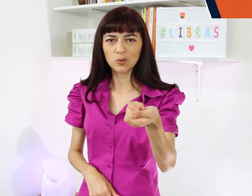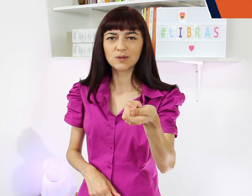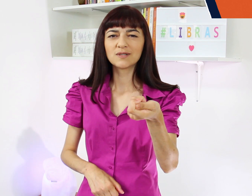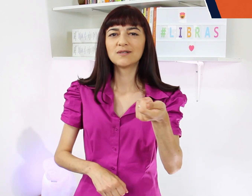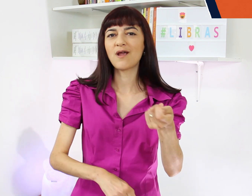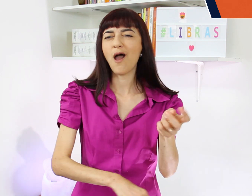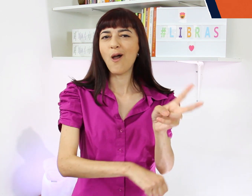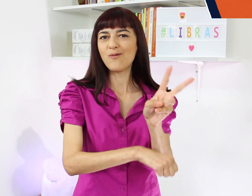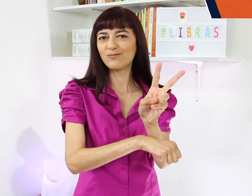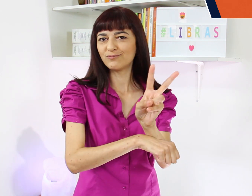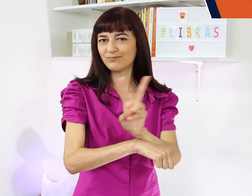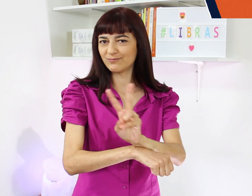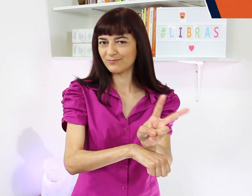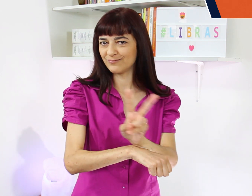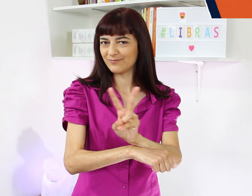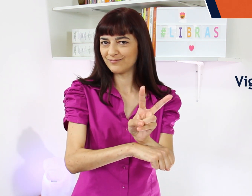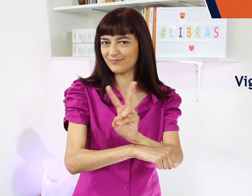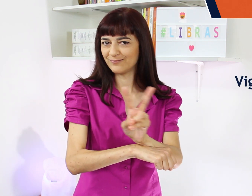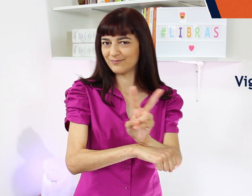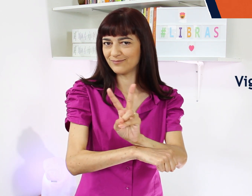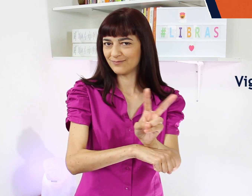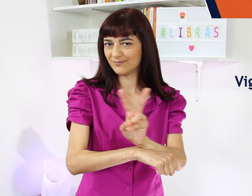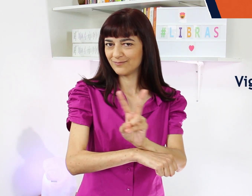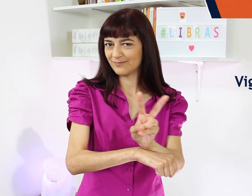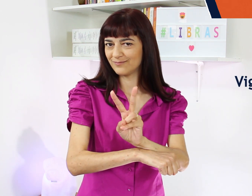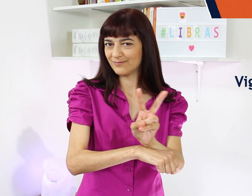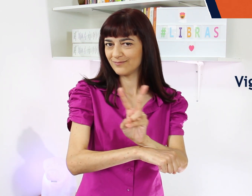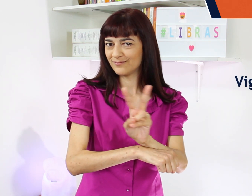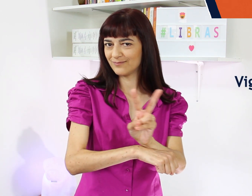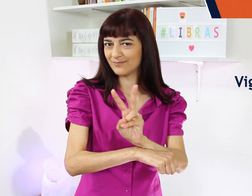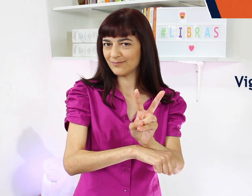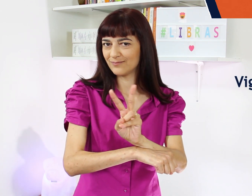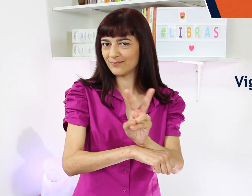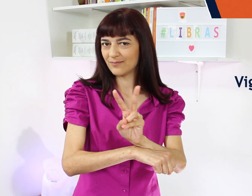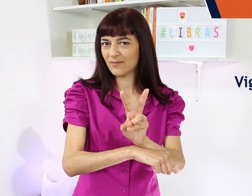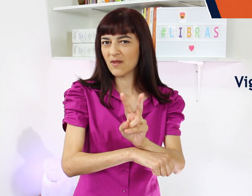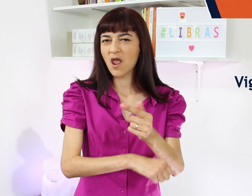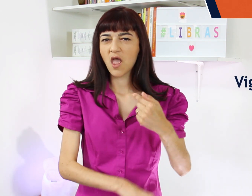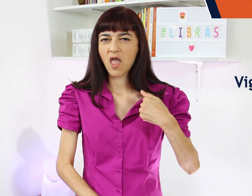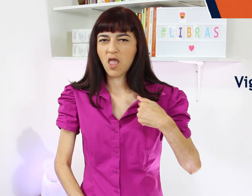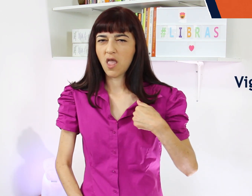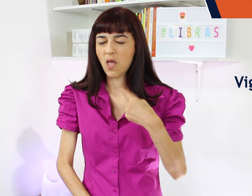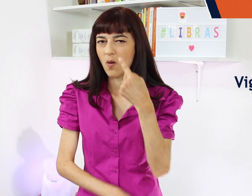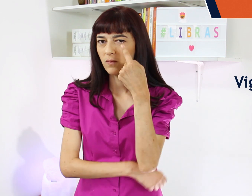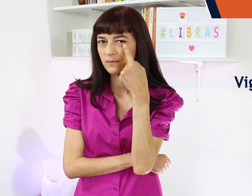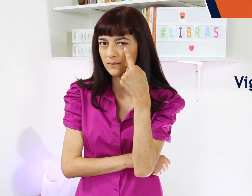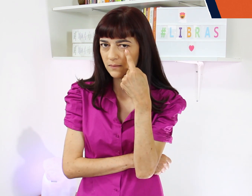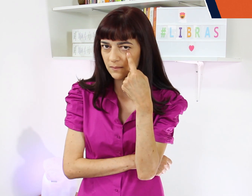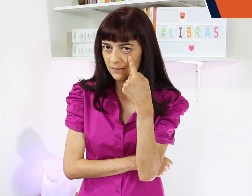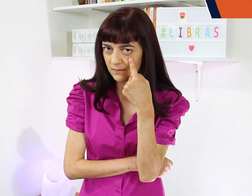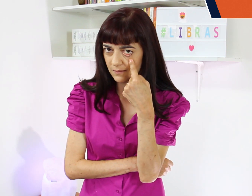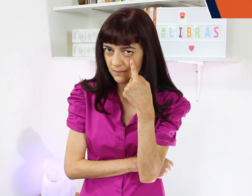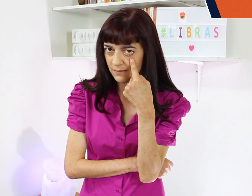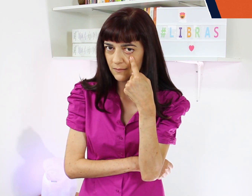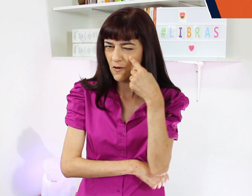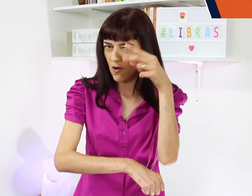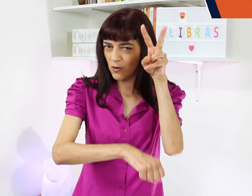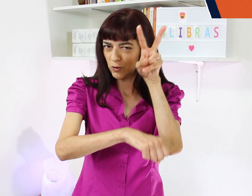diferente. Dessa vez eu faço dessa forma. É como se fosse vigiar. Estou de olho, hein? Estou vigiando aqui. Estou de